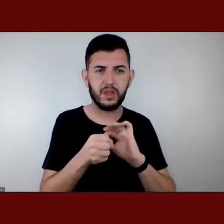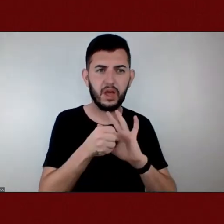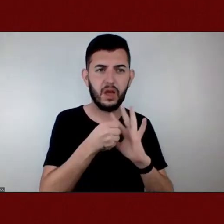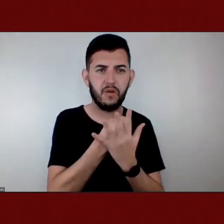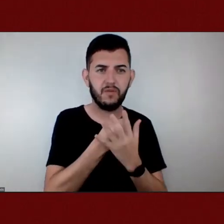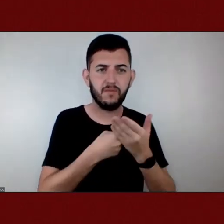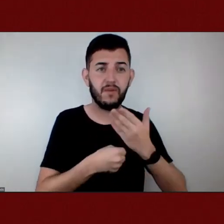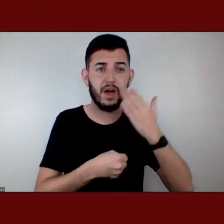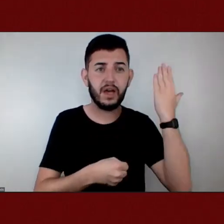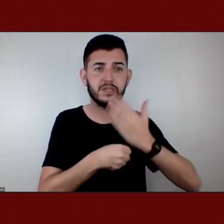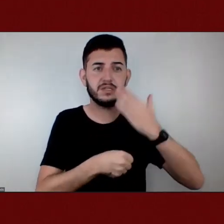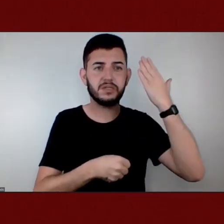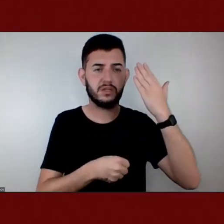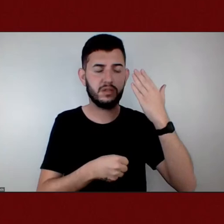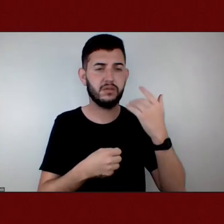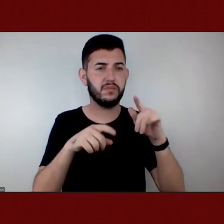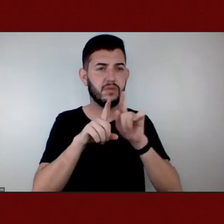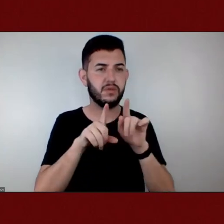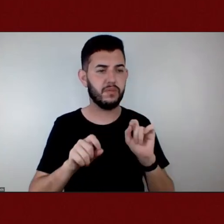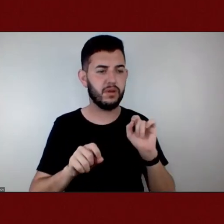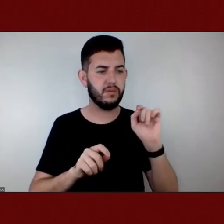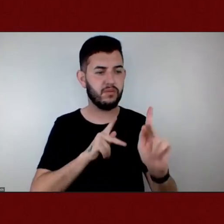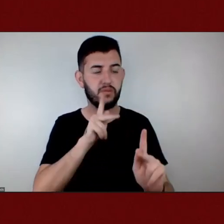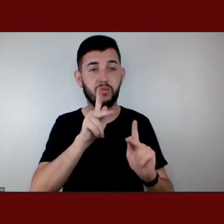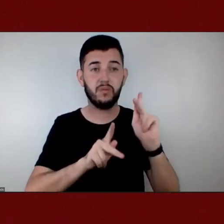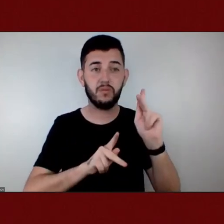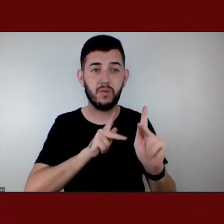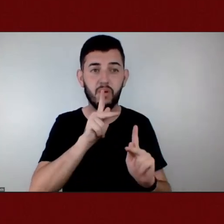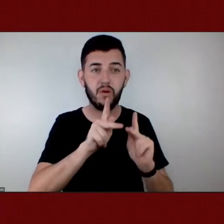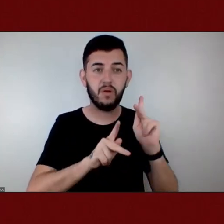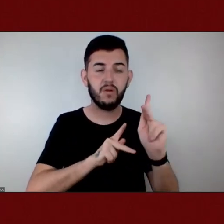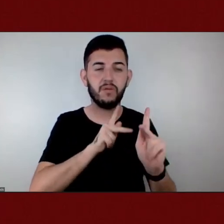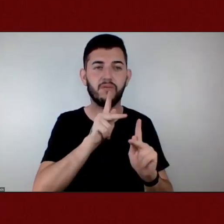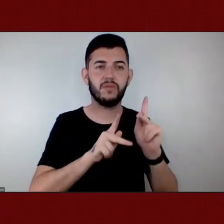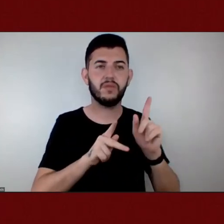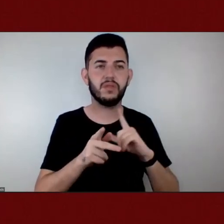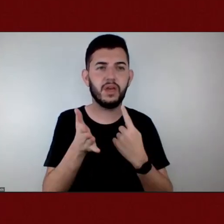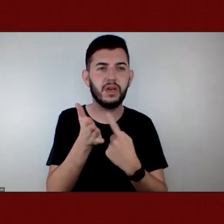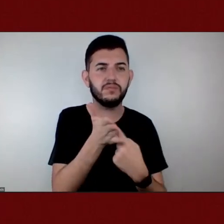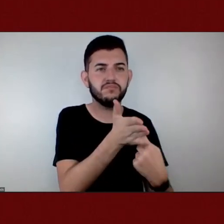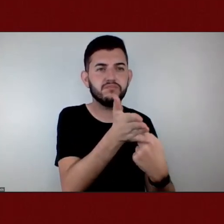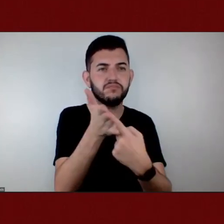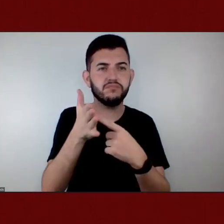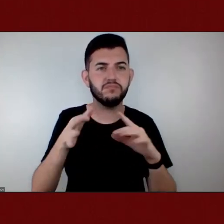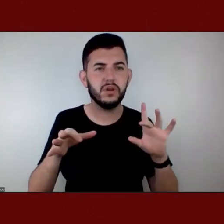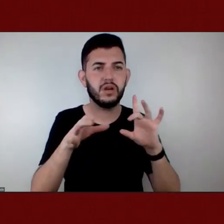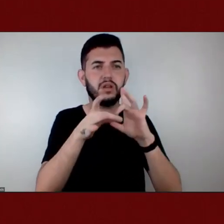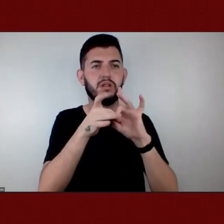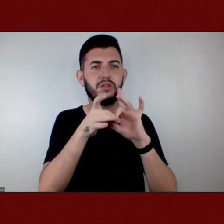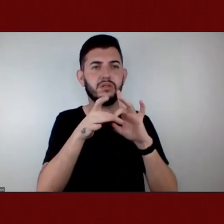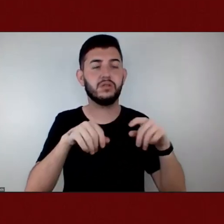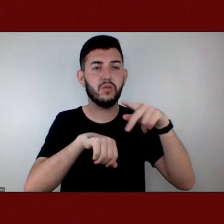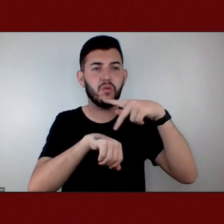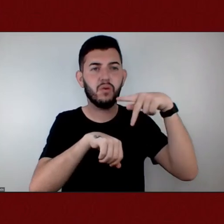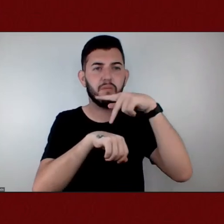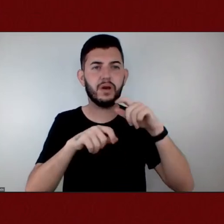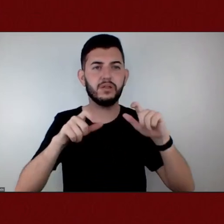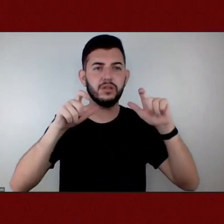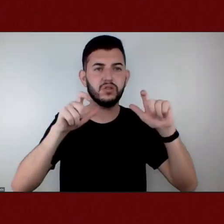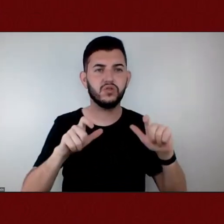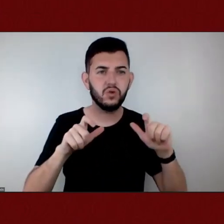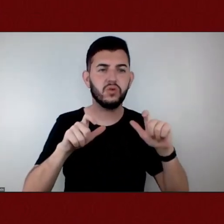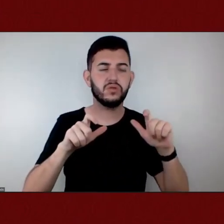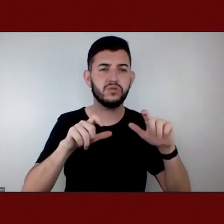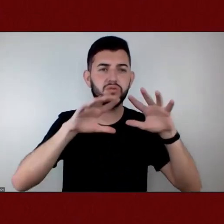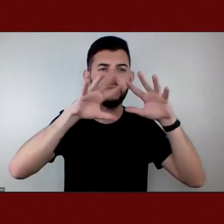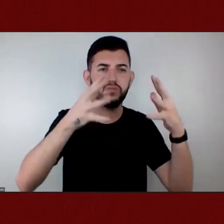da então URSS, em aliança com as nações democráticas do Ocidente, redundaria na